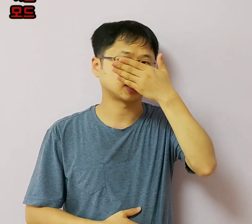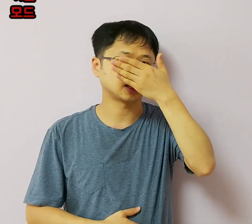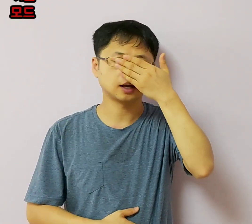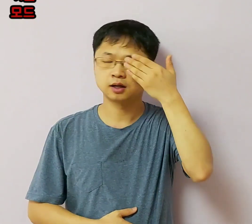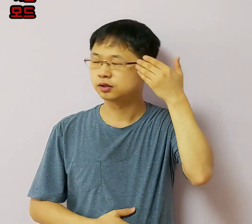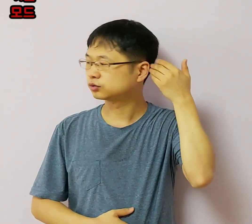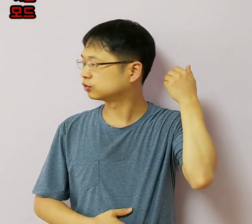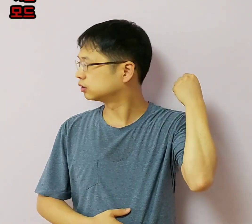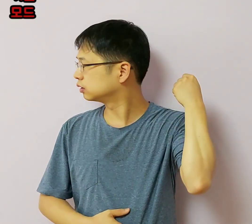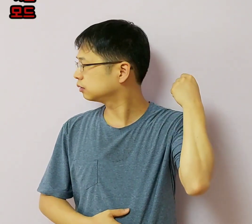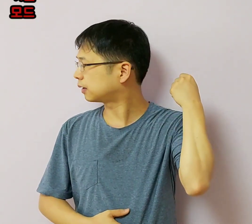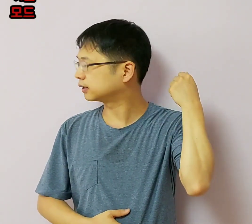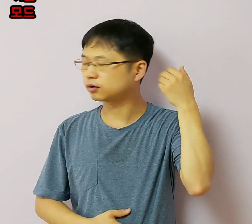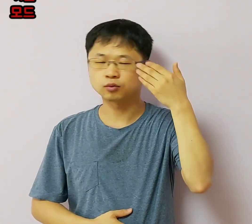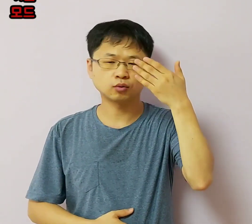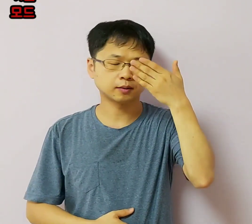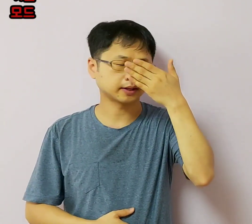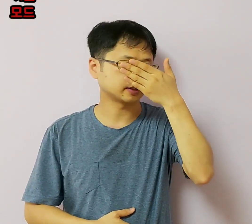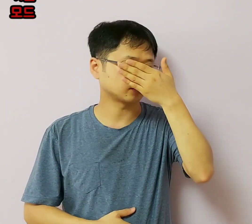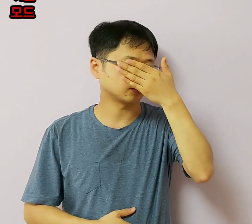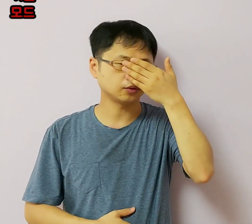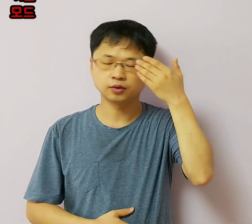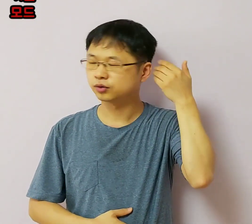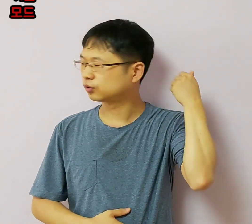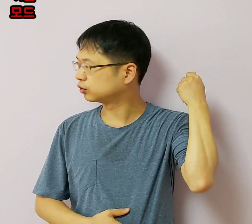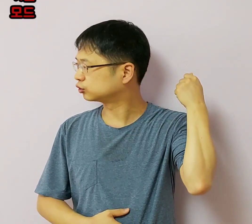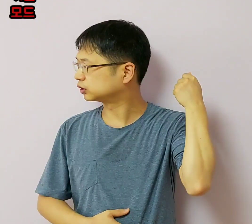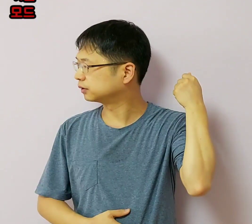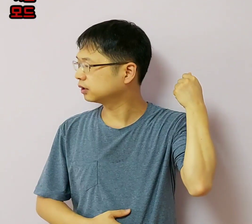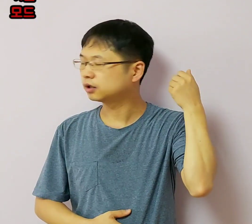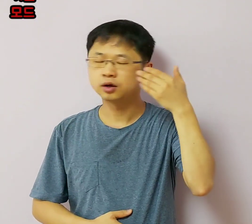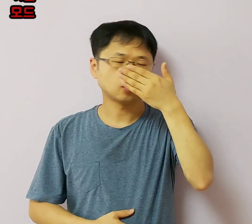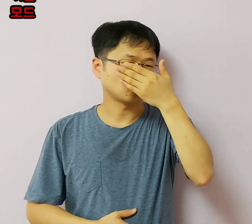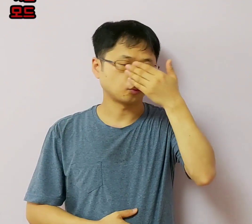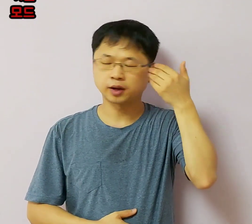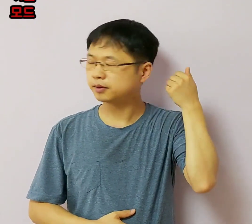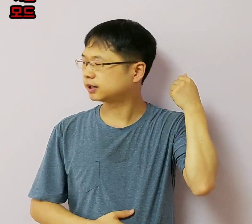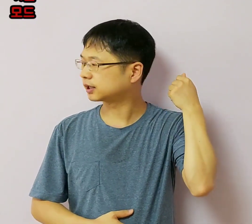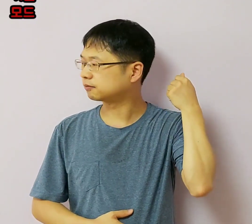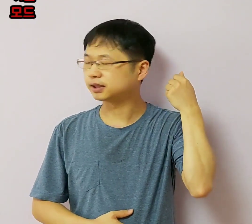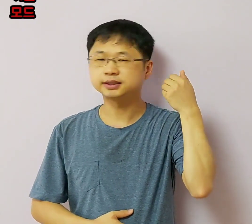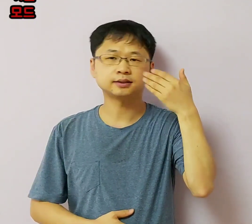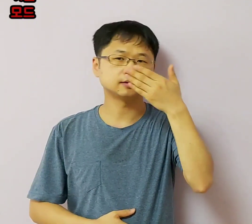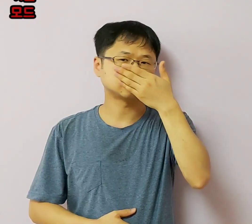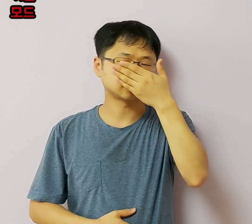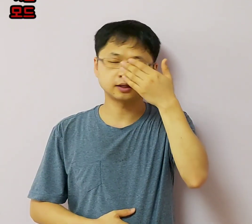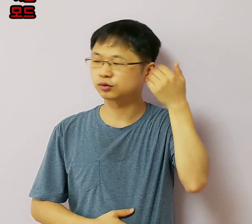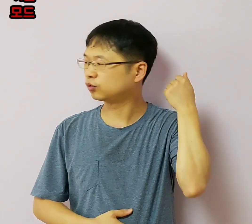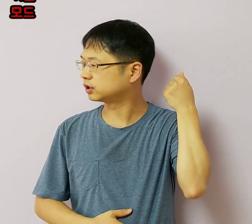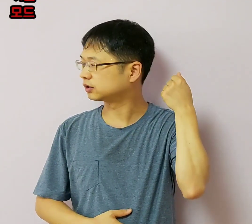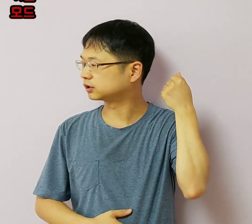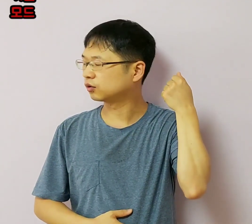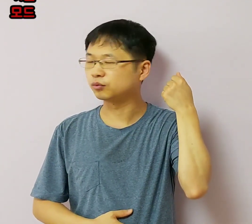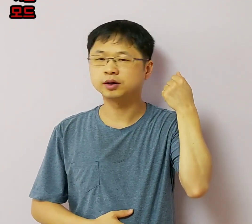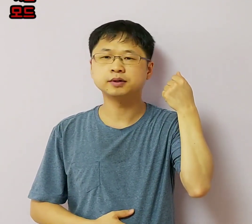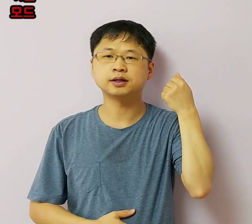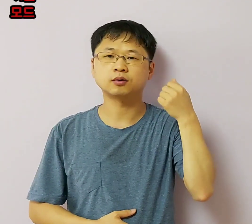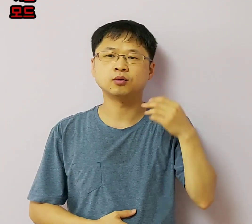됩니다. 손을 반대로, 고개 반대로 돌려주시면 외면하다입니다. 시선을 다른 데로 돌리는 거죠.